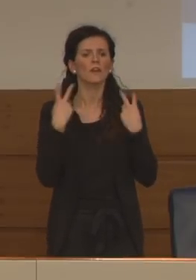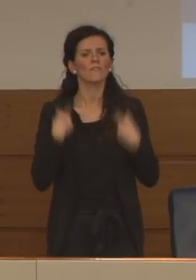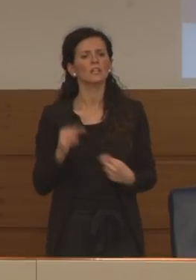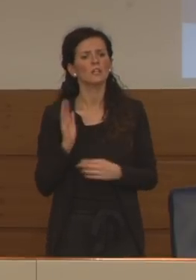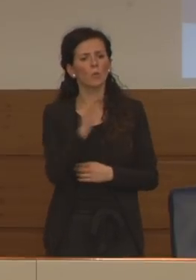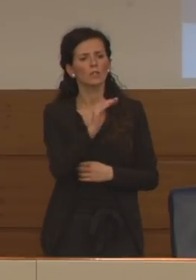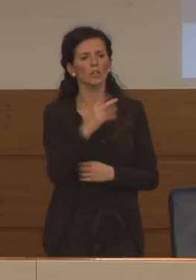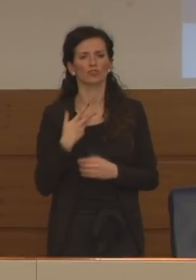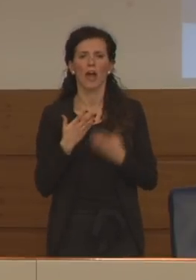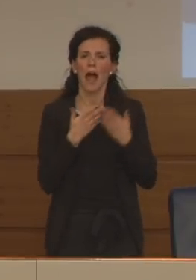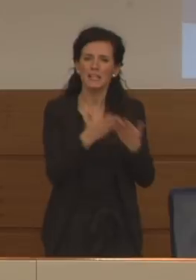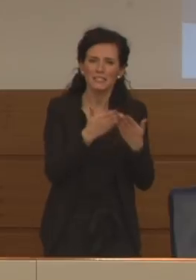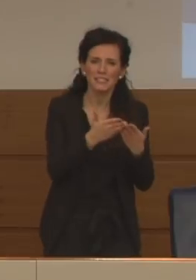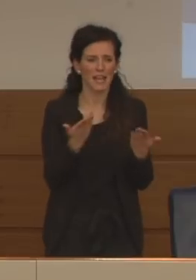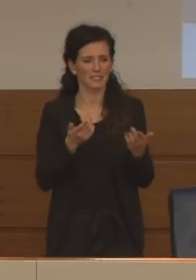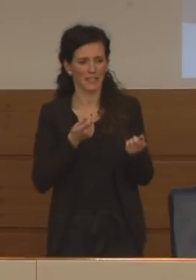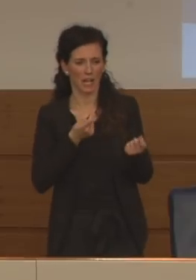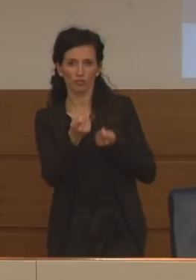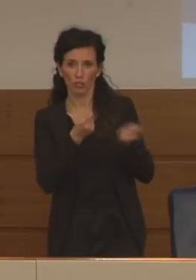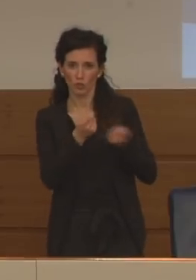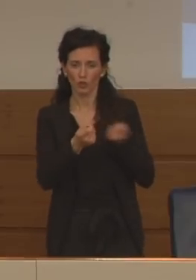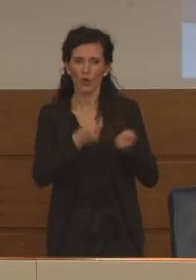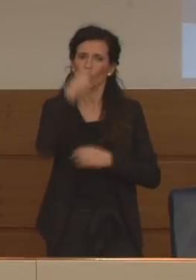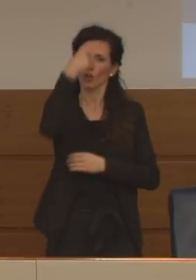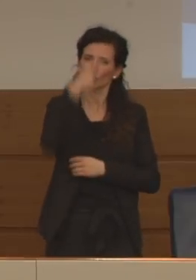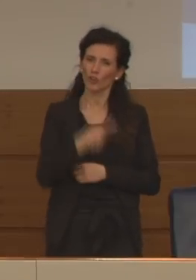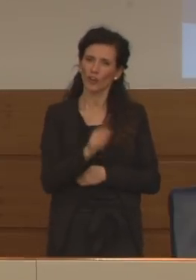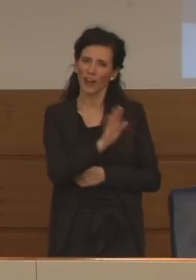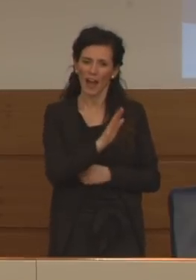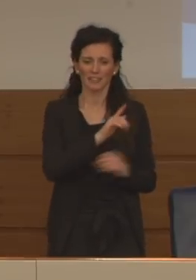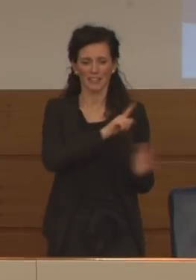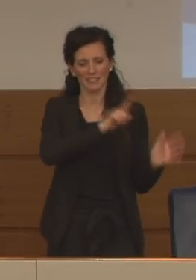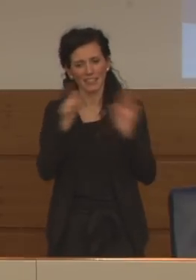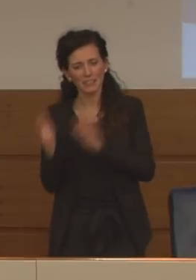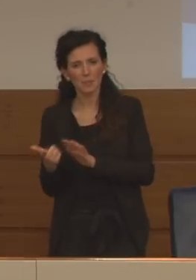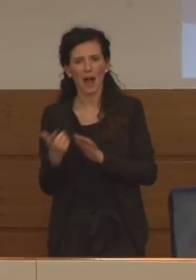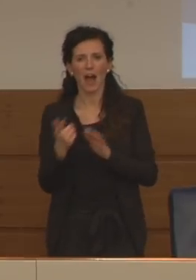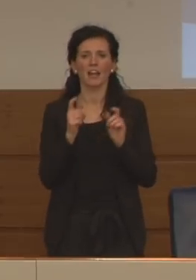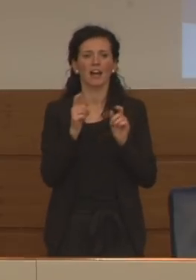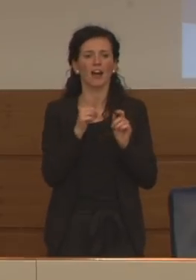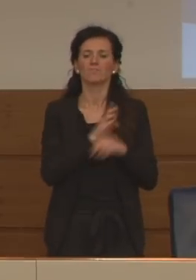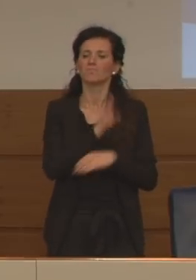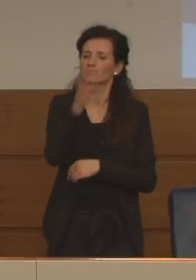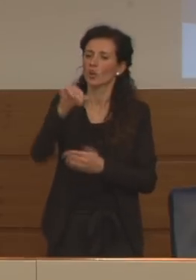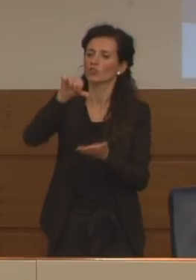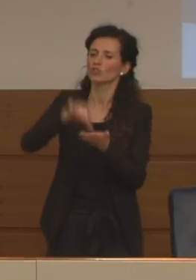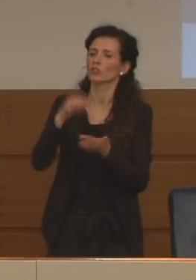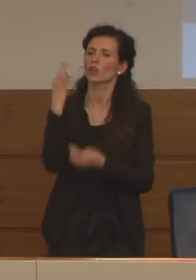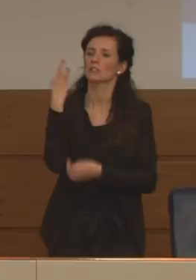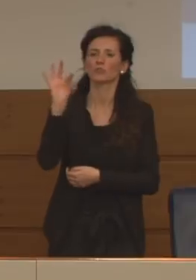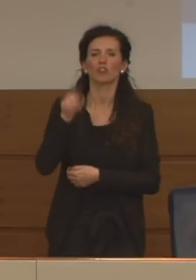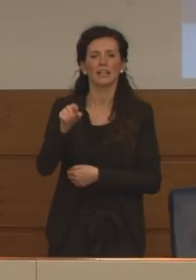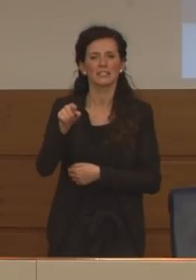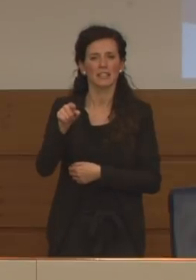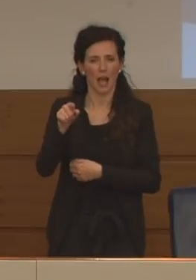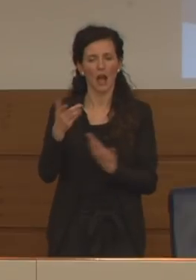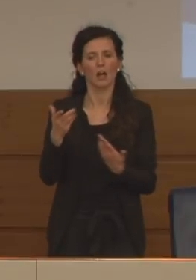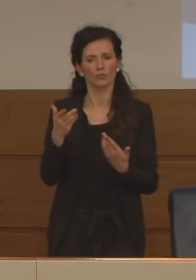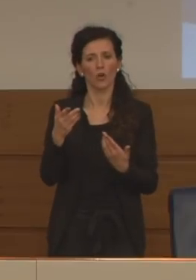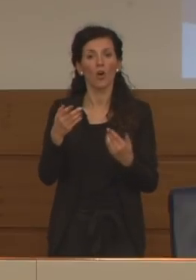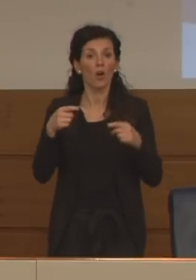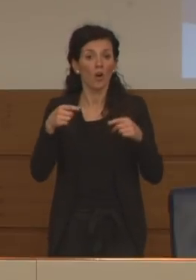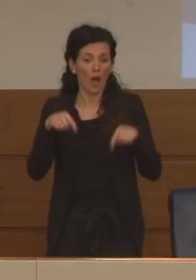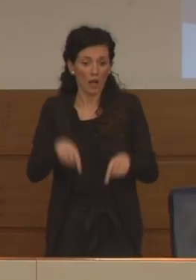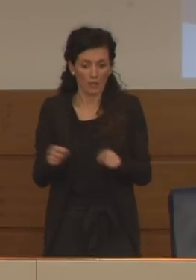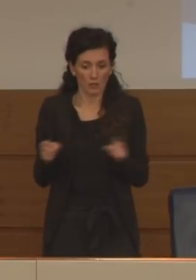gestione diciamo durante la giornata durante la settimana presso centri specializzati che in questo momento questo tipo di